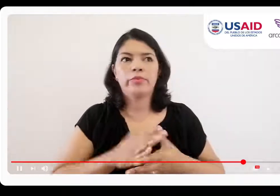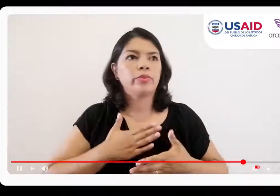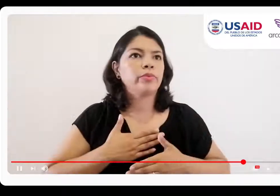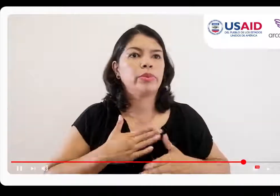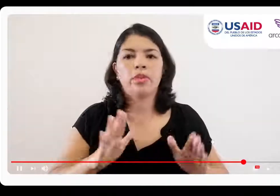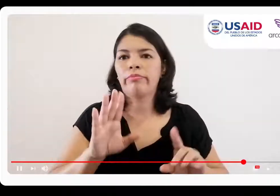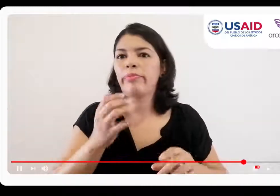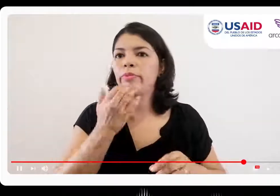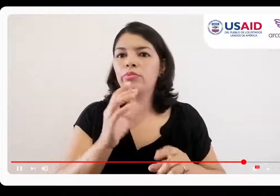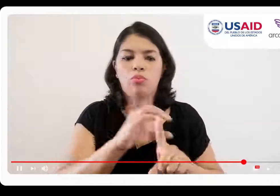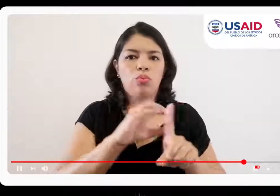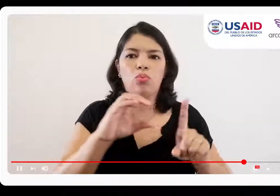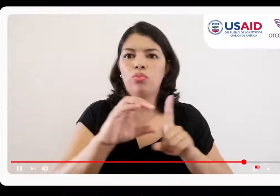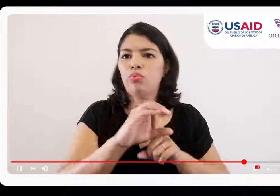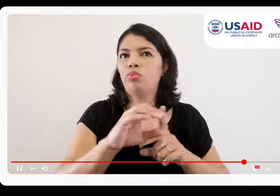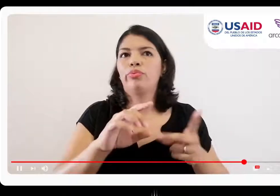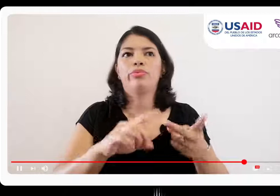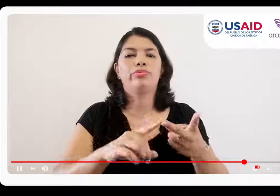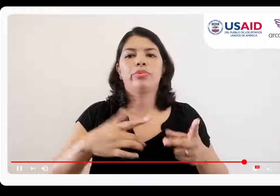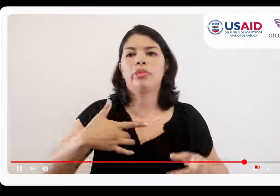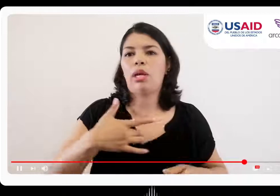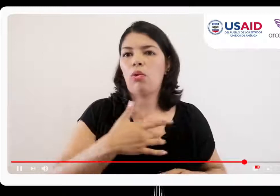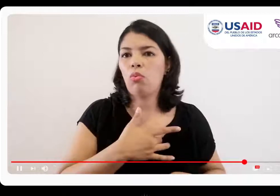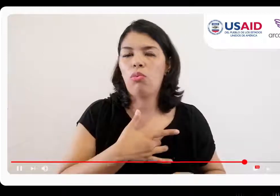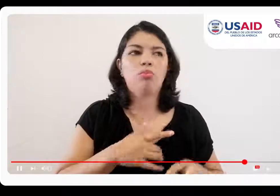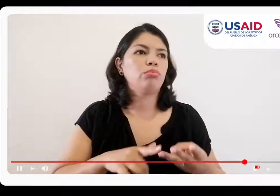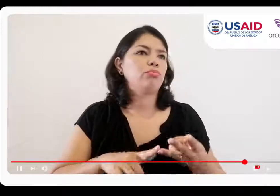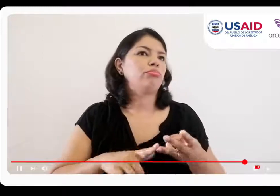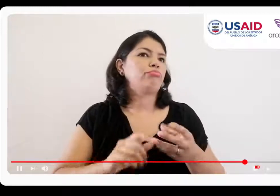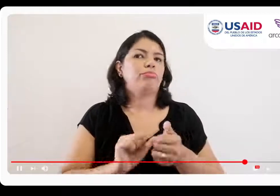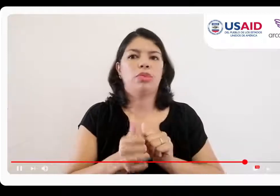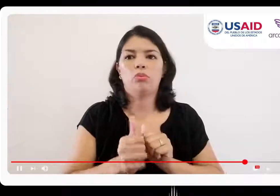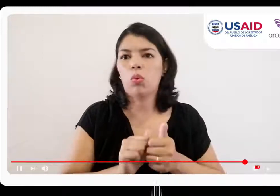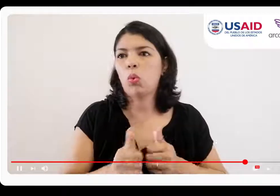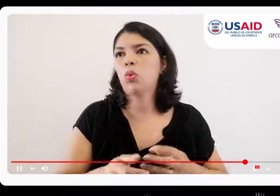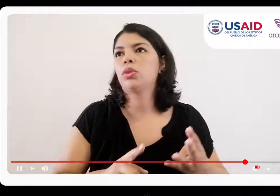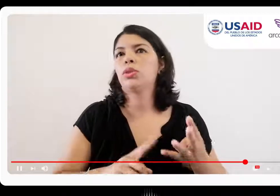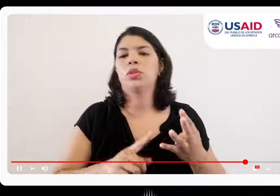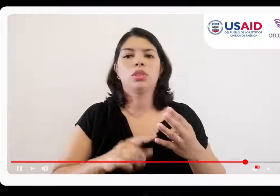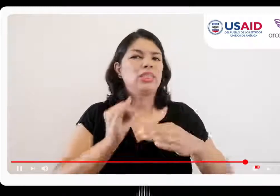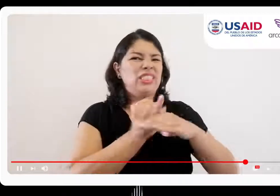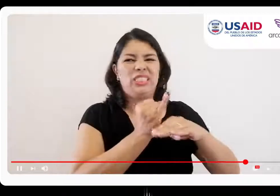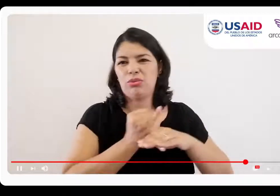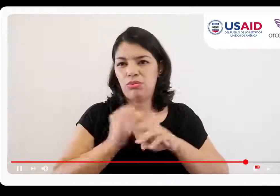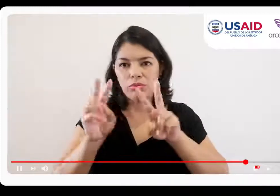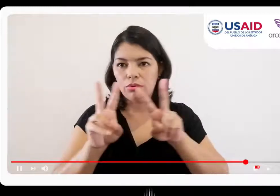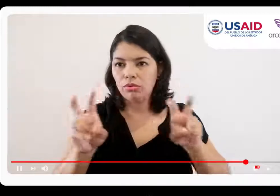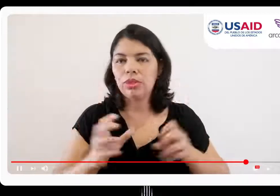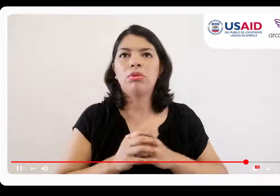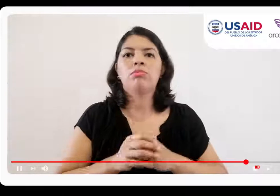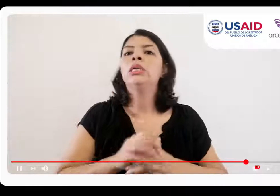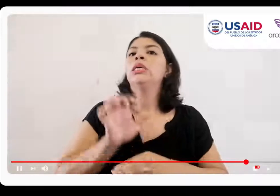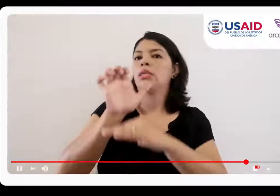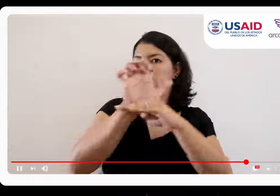cualquier contexto, ya sea cultural, ya sea a nivel de salud, de deporte, cívico, institucional, ¿sí? A